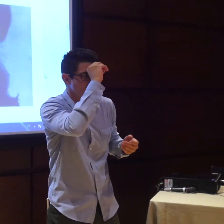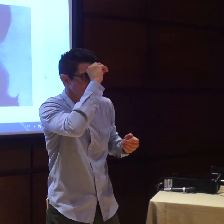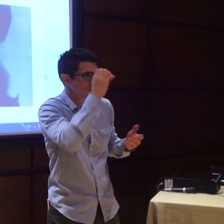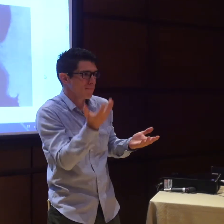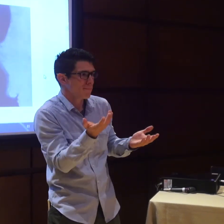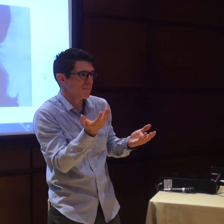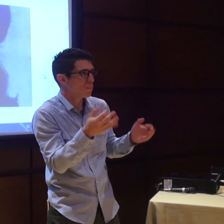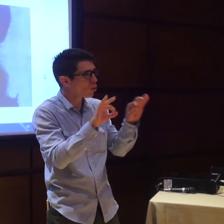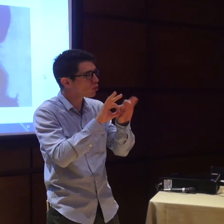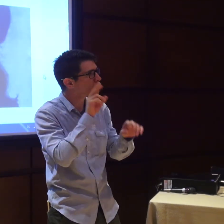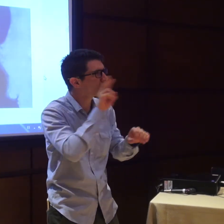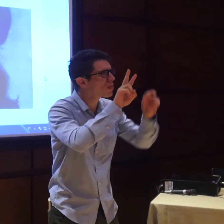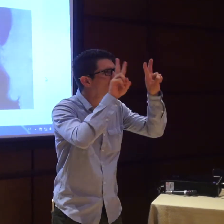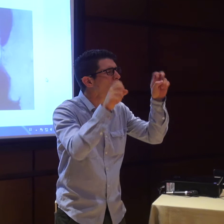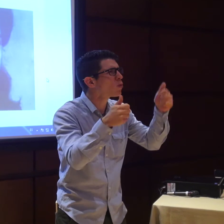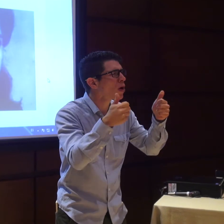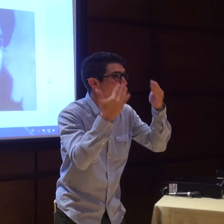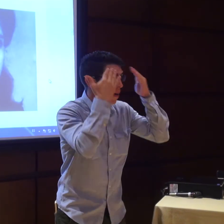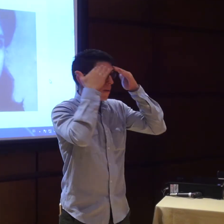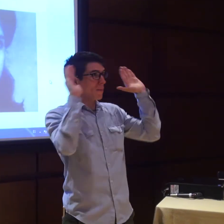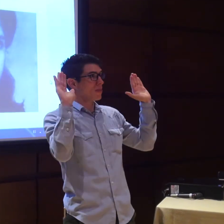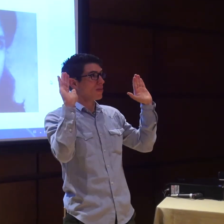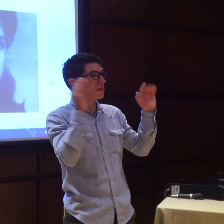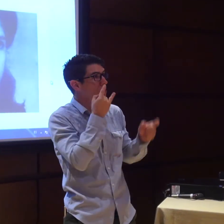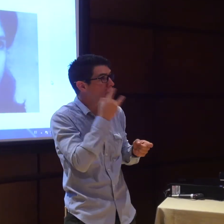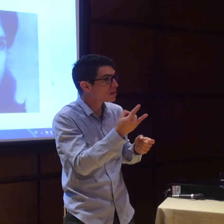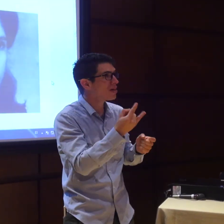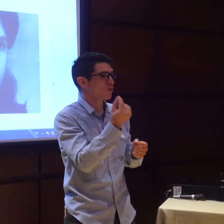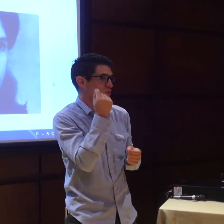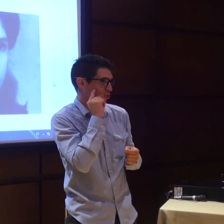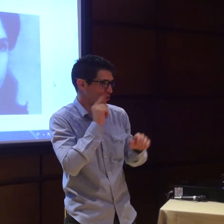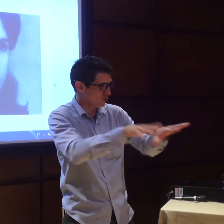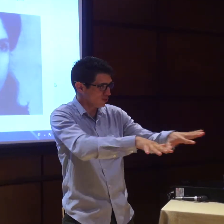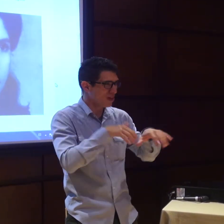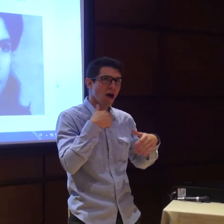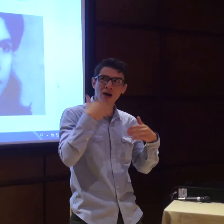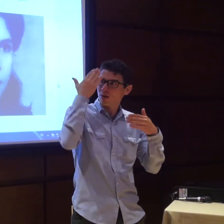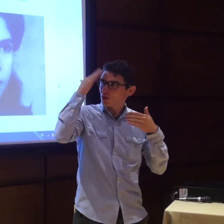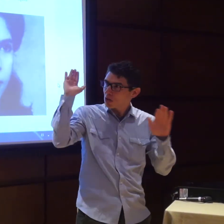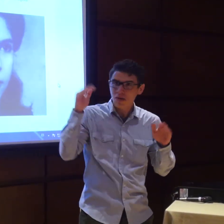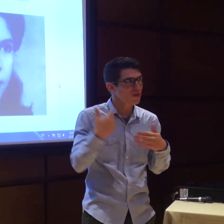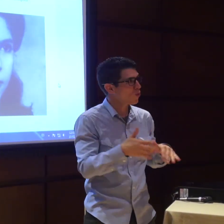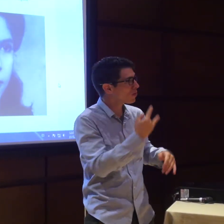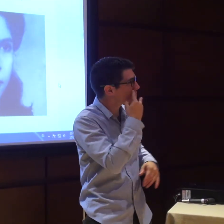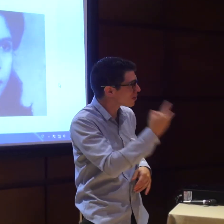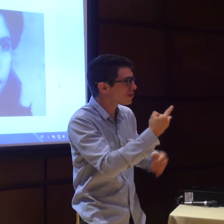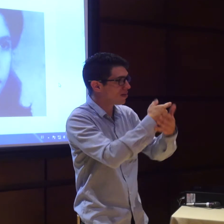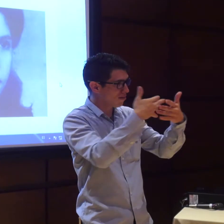personas sordas que no conocemos empecemos a ver qué trae la música, qué trae la letra. A mí, por ejemplo, me